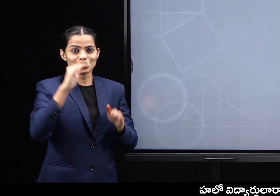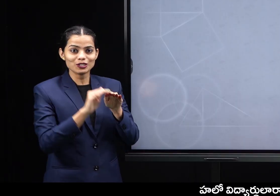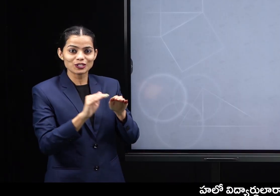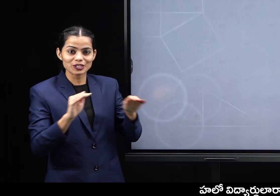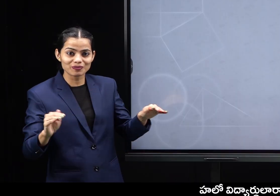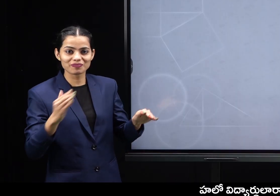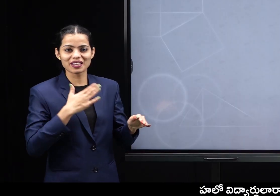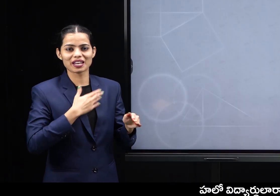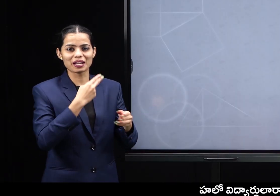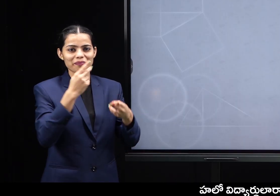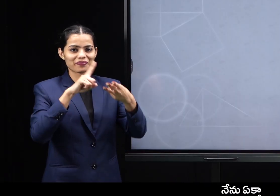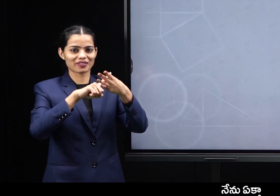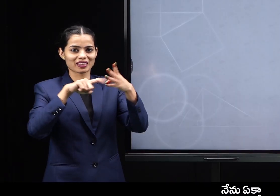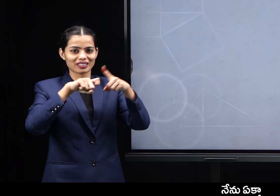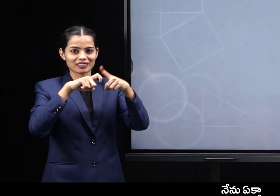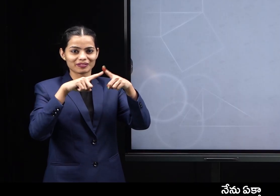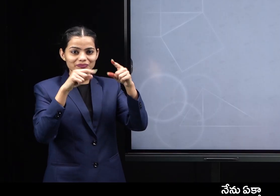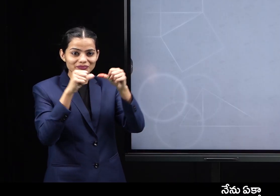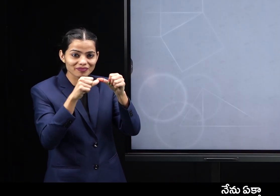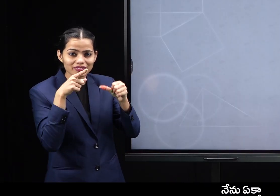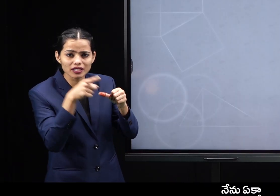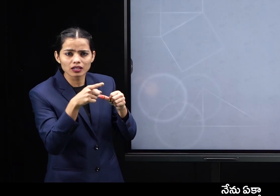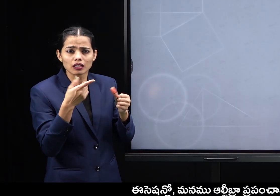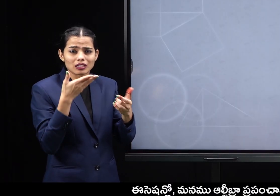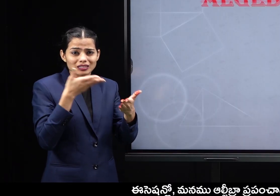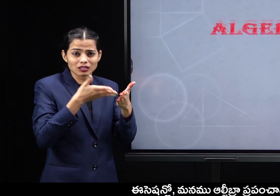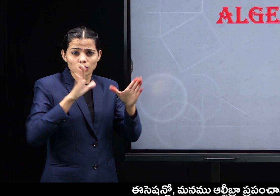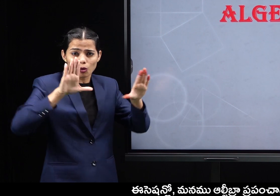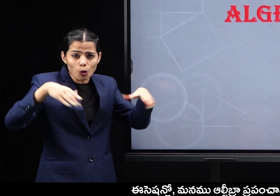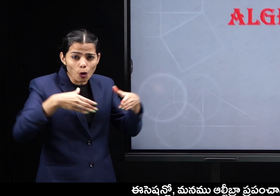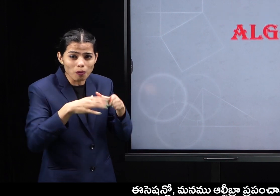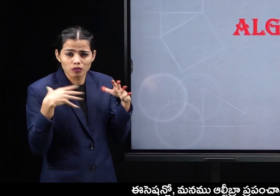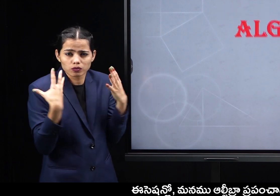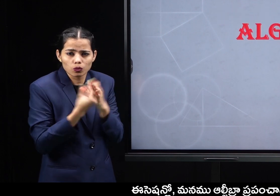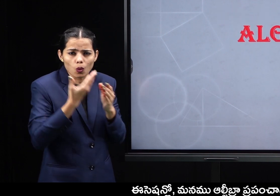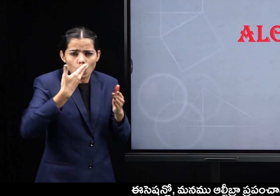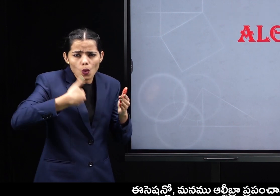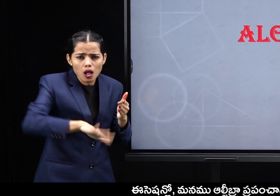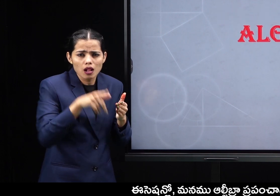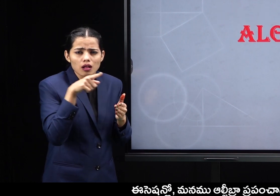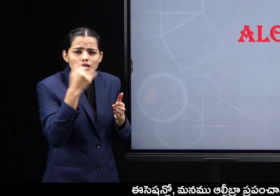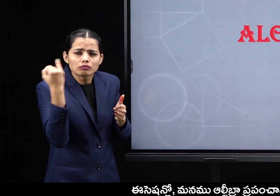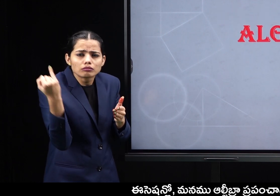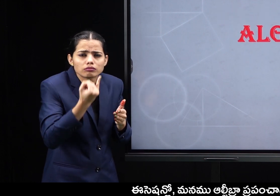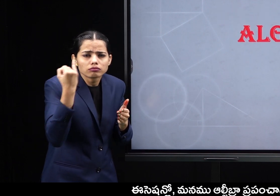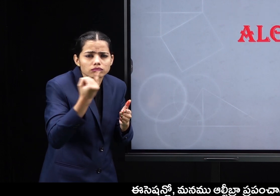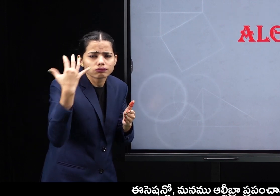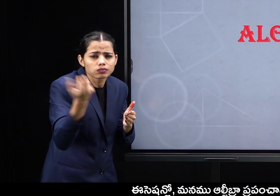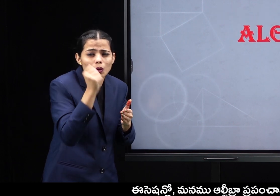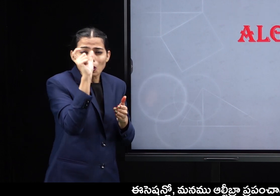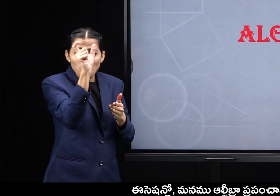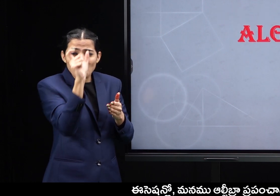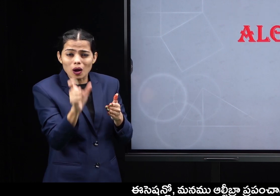హలో విద్యార్థులు, నేను ఏక్తా. ఈ సెషన్లో మనము ఆల్జీబ్రా ప్రపంచాన్ని